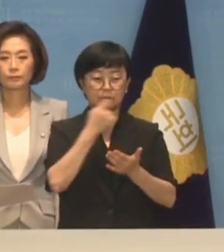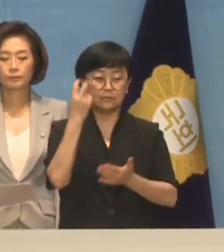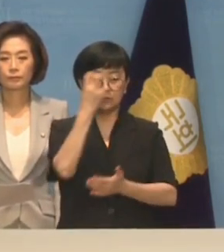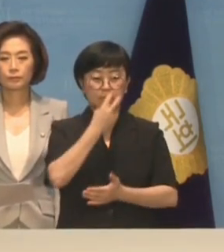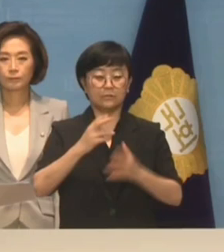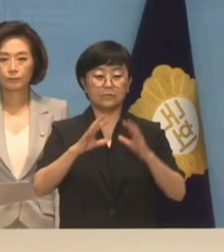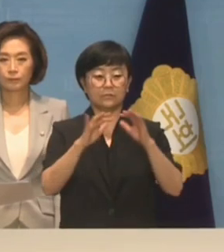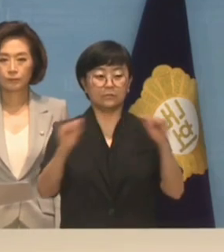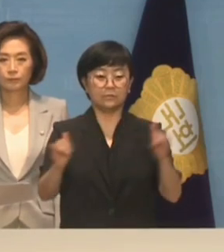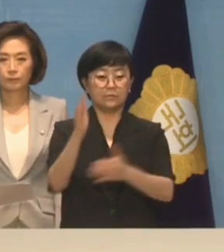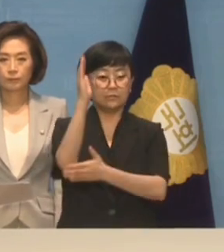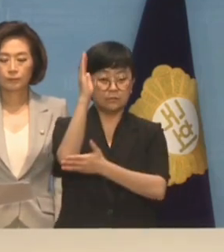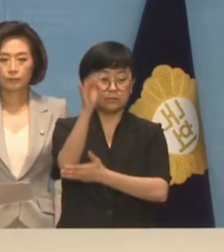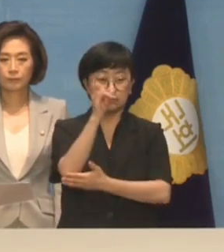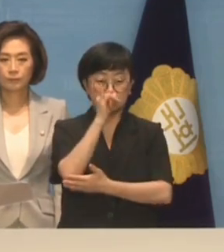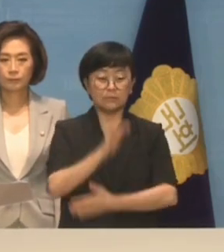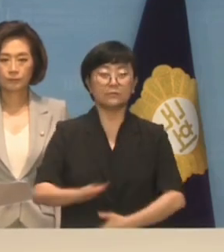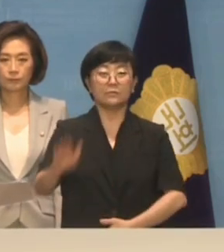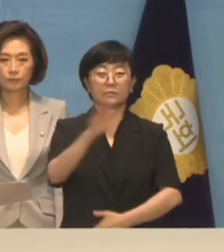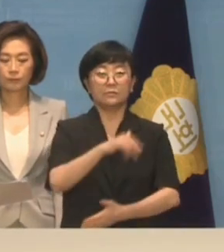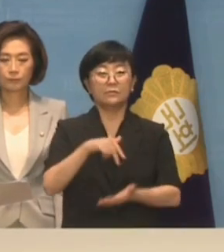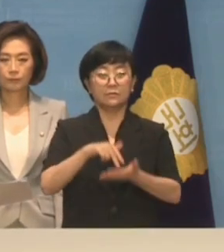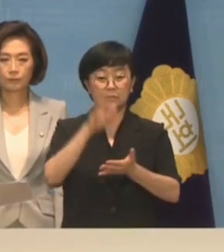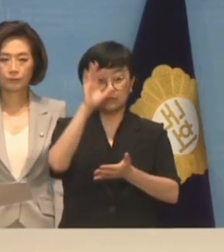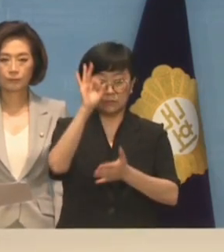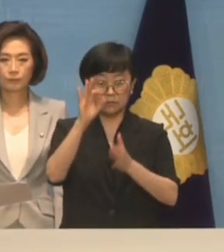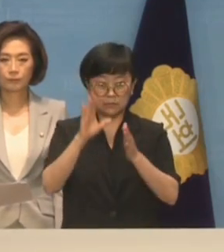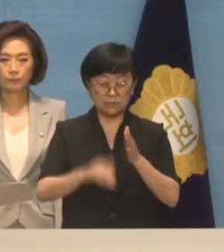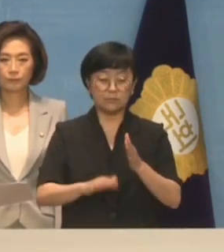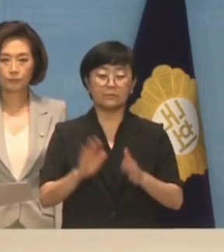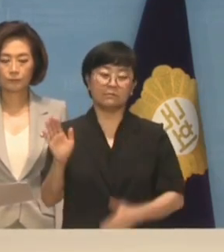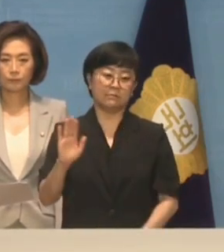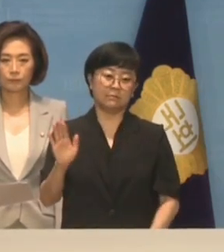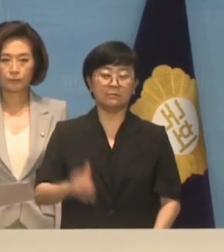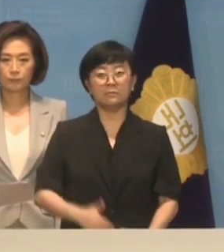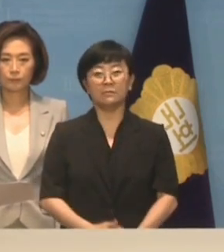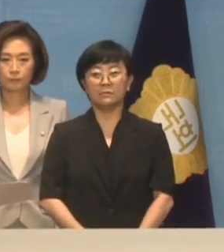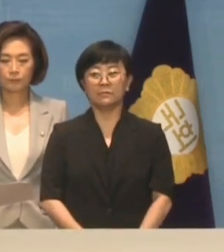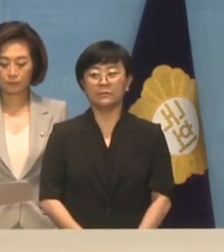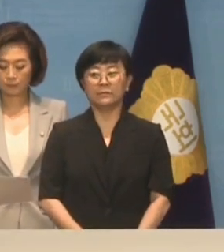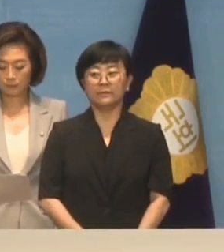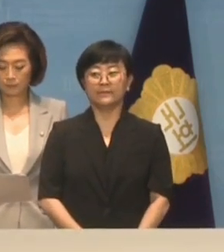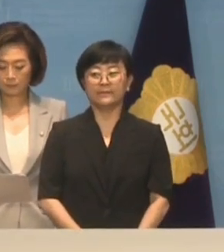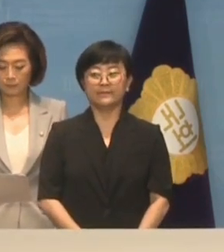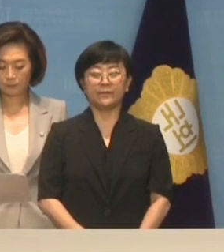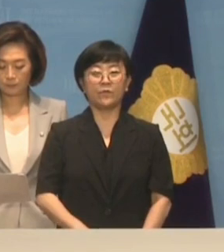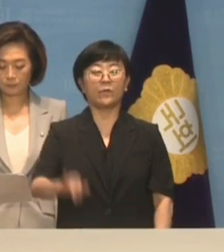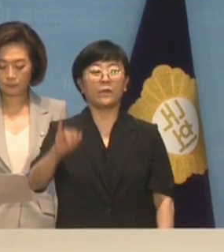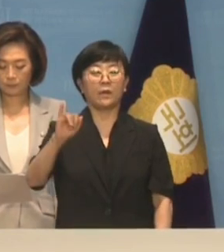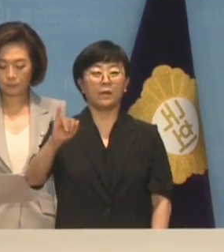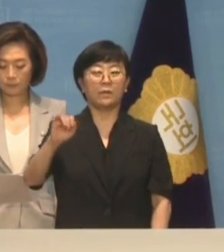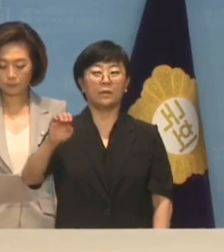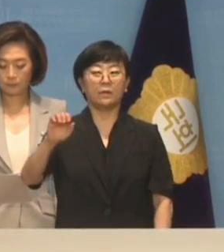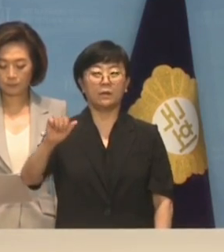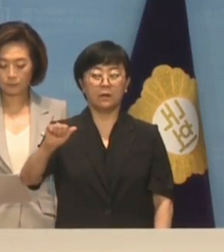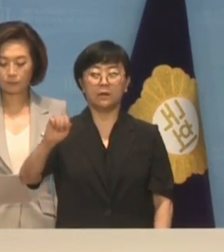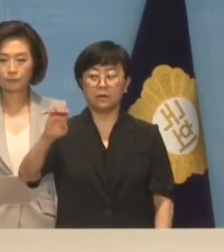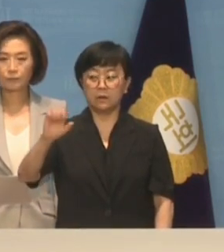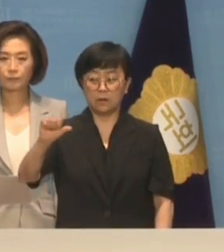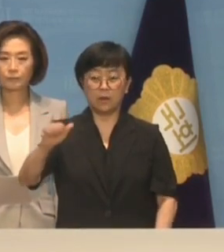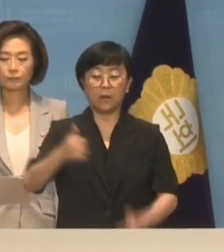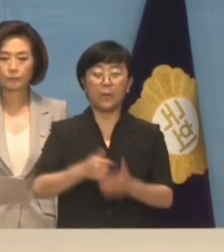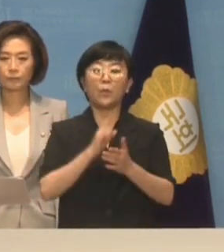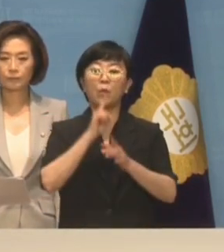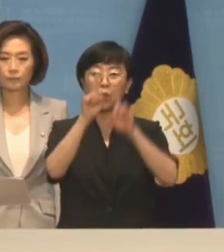생각하고 국민들한테 얘기하고 있는데 저희들이 보는 눈은 전혀 그렇지 않습니다. 이 IAEA가